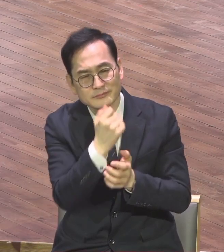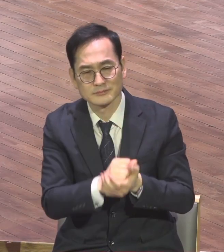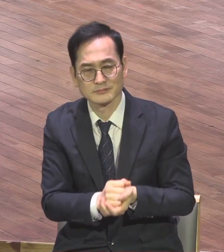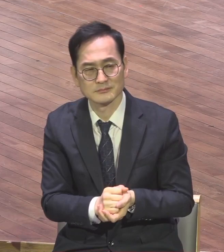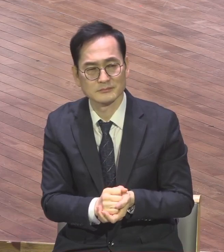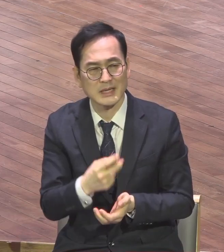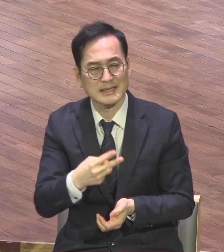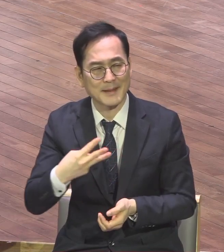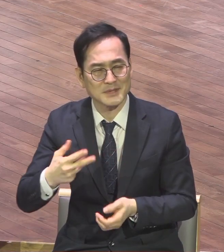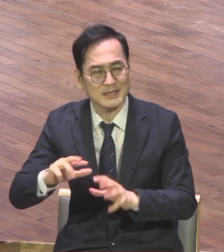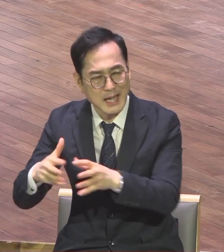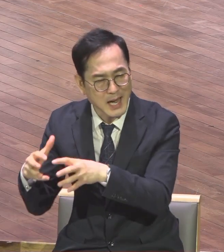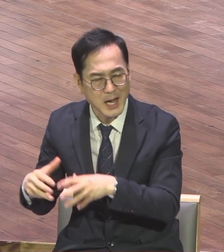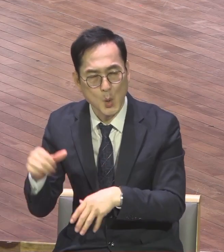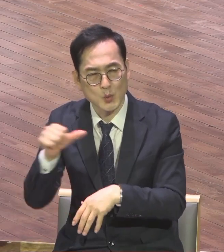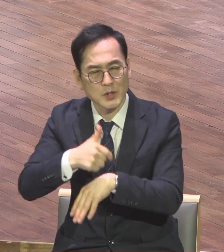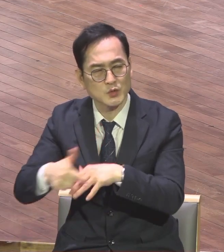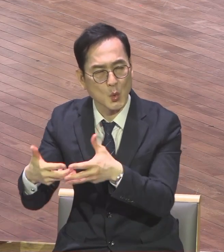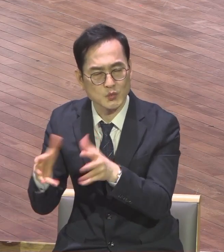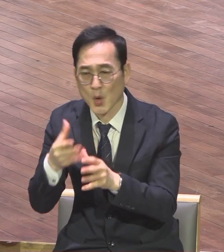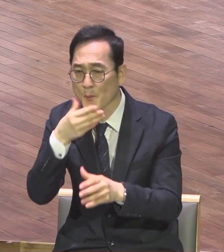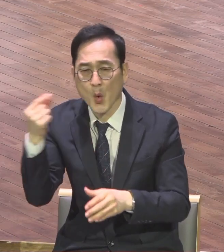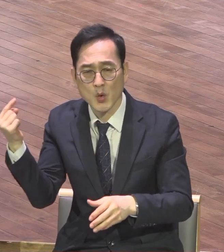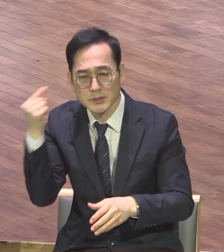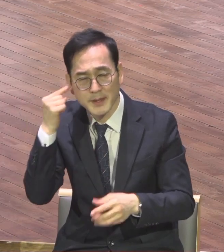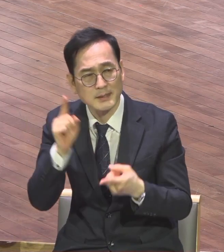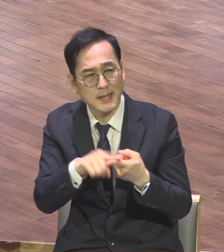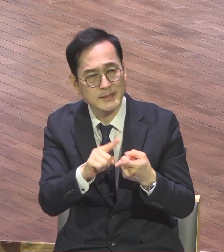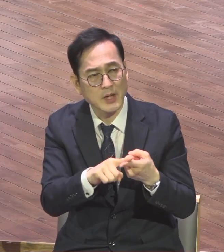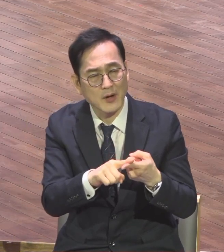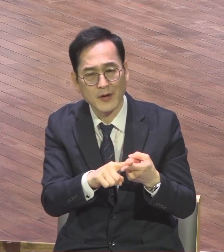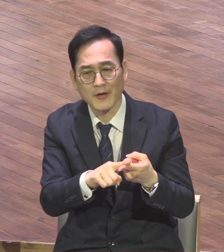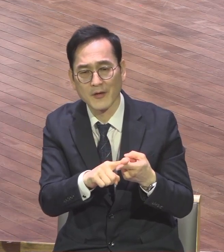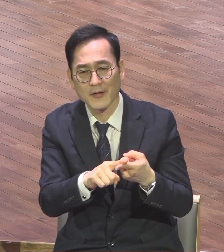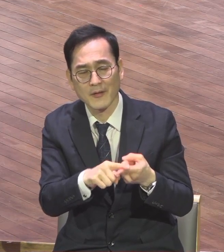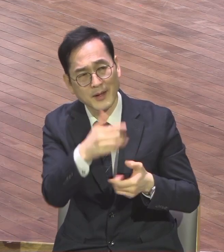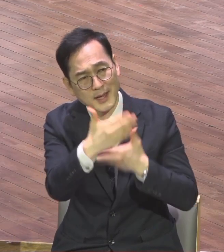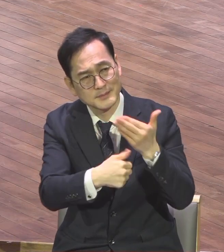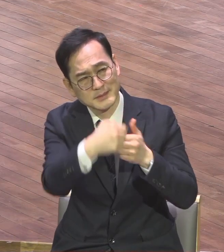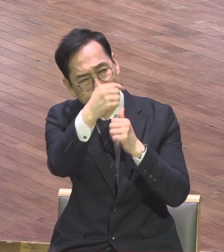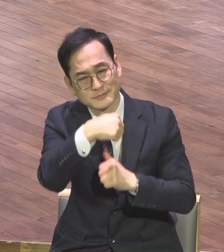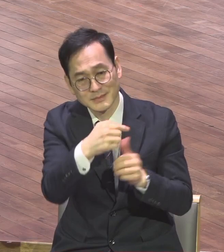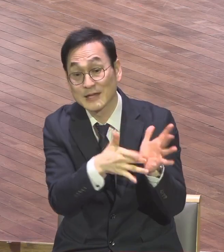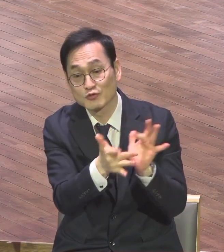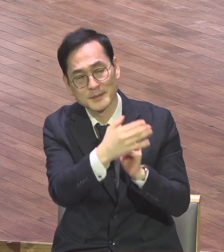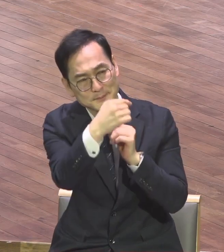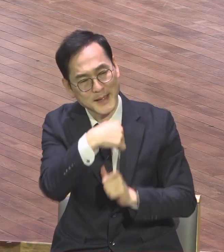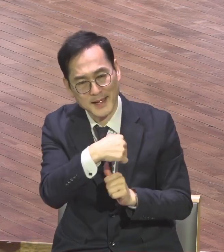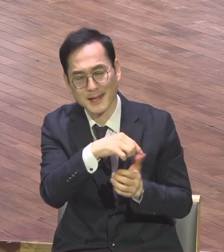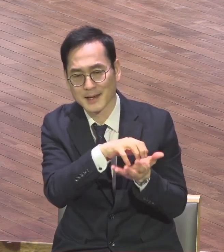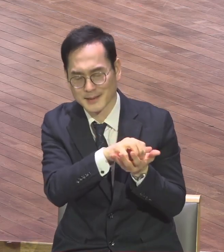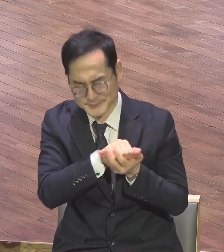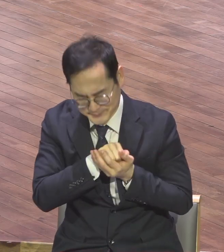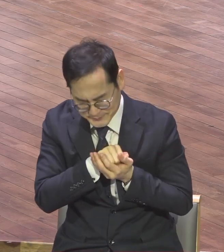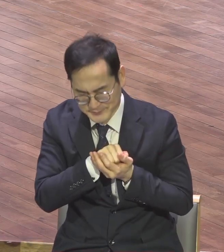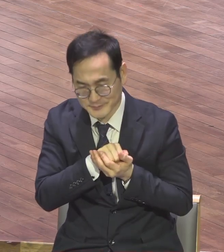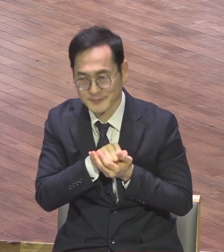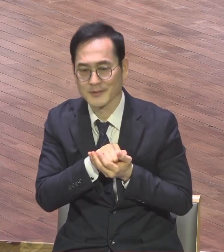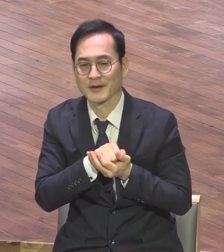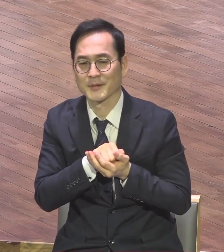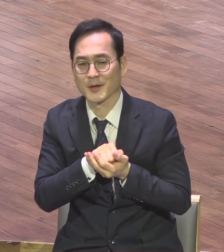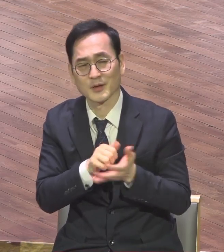237나라 5천종족 복음화라는 영원한 미션을 부여받고 그리고 예수님의